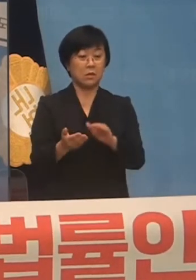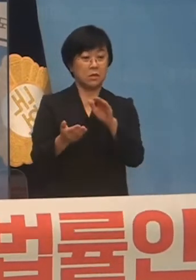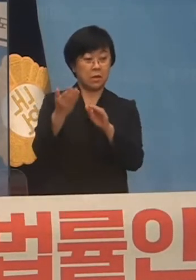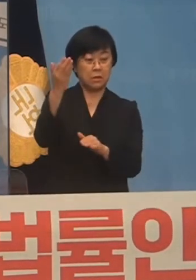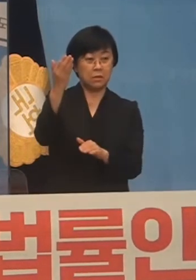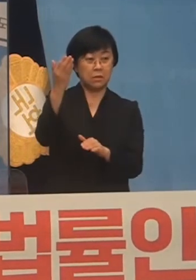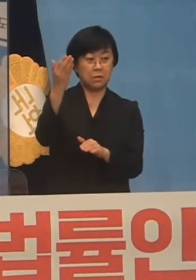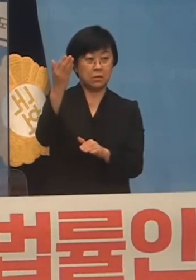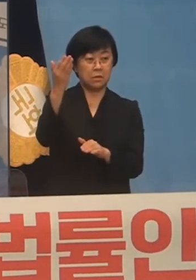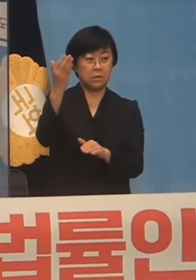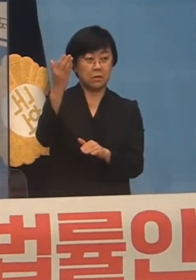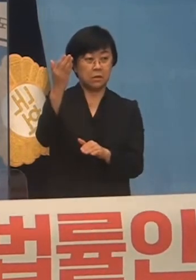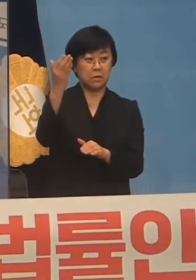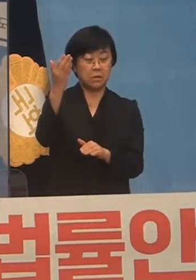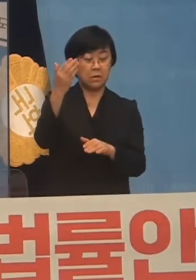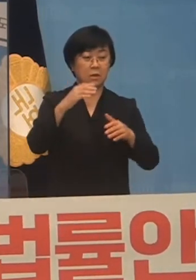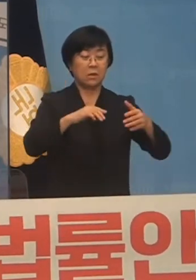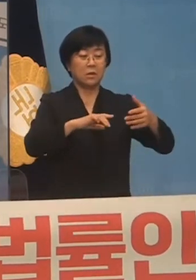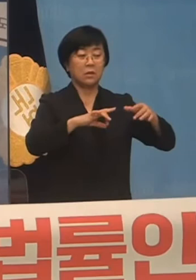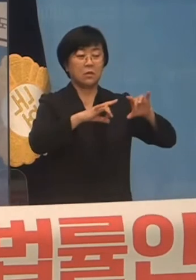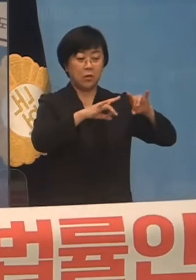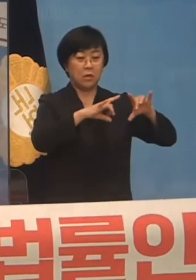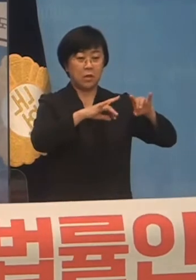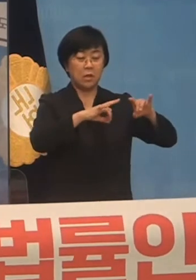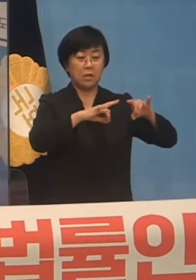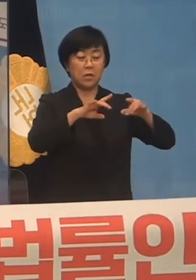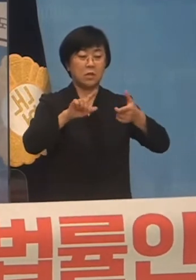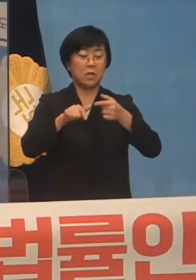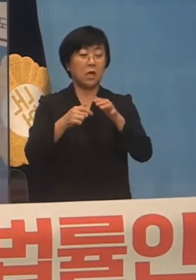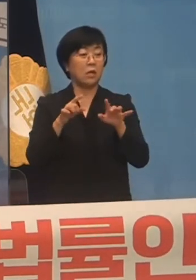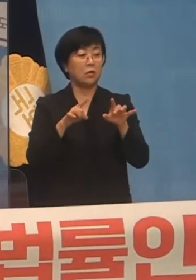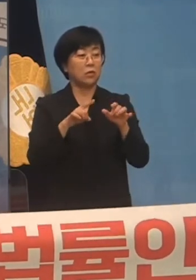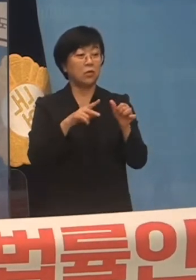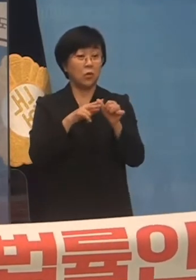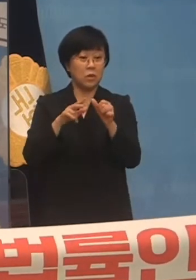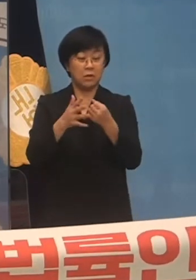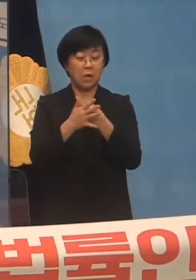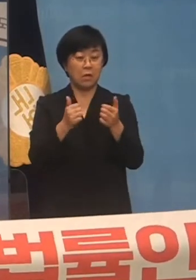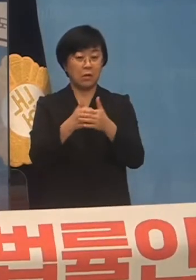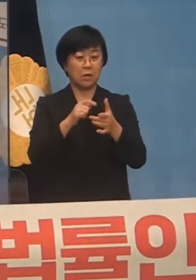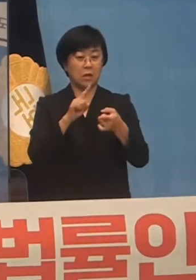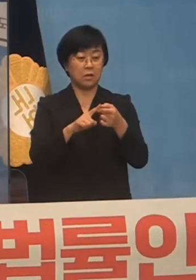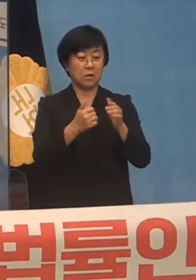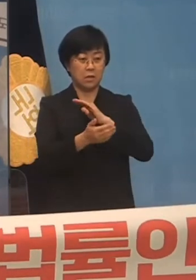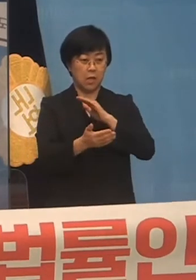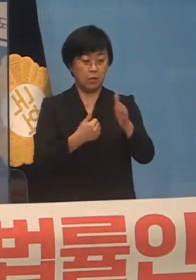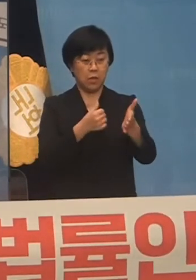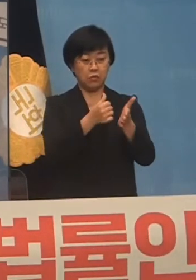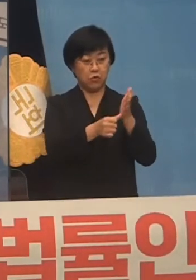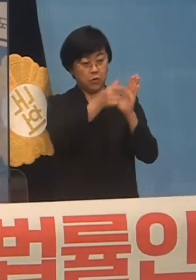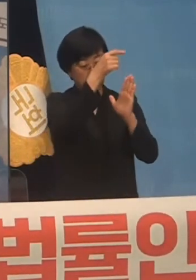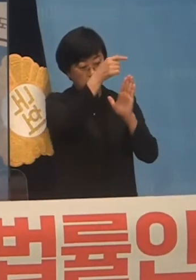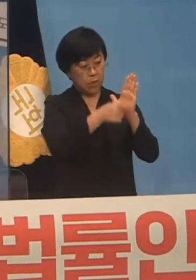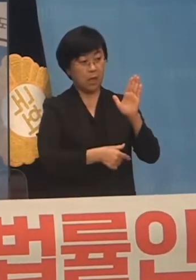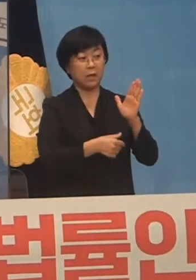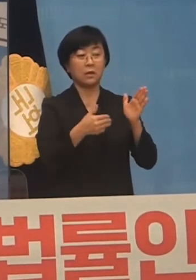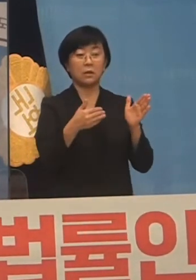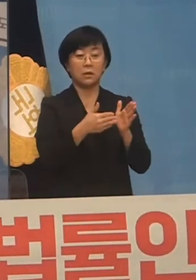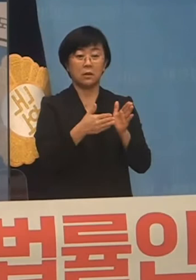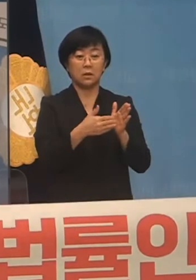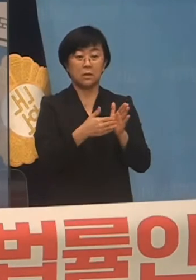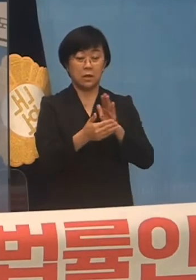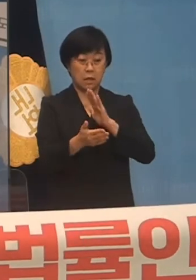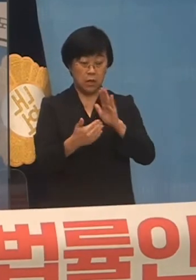이상이며 전기, 전자, 통신 등의 기능을 갖춘 제품 품목을 AB 품목으로 지정할 수 있고